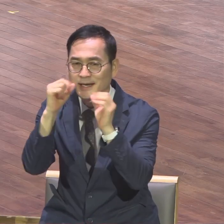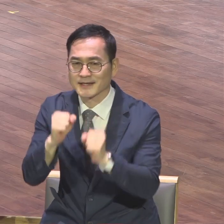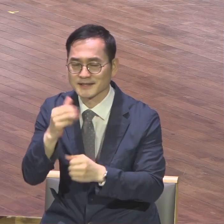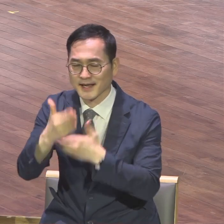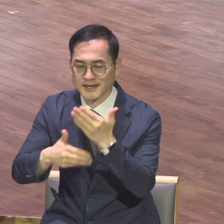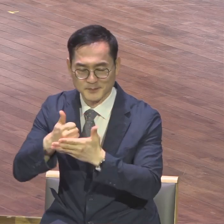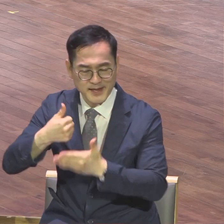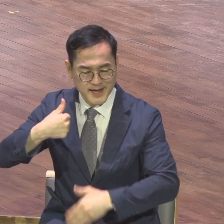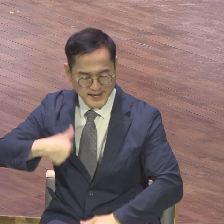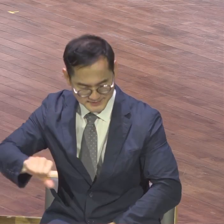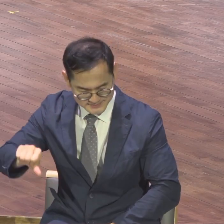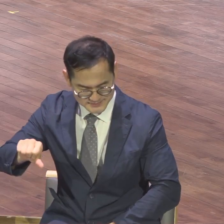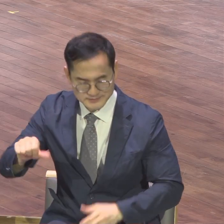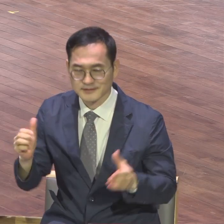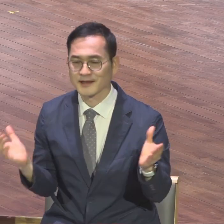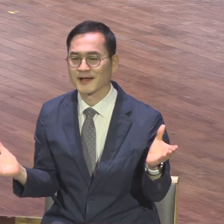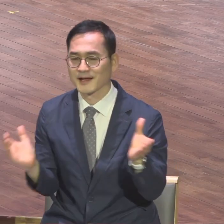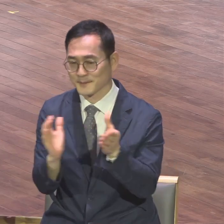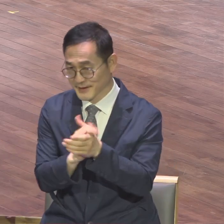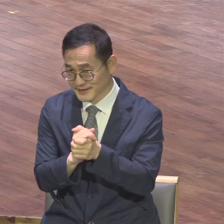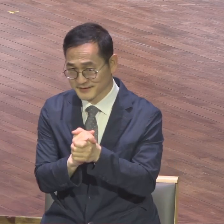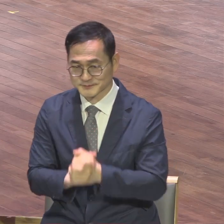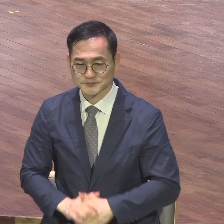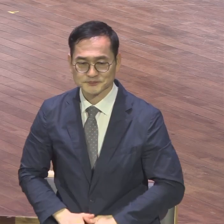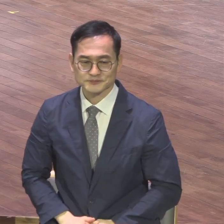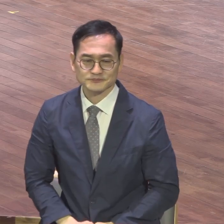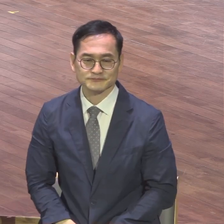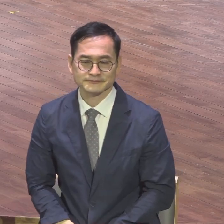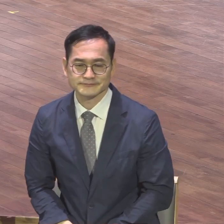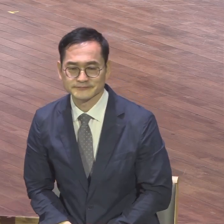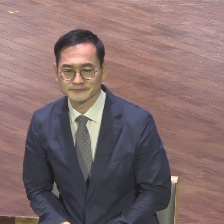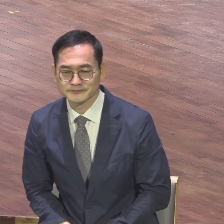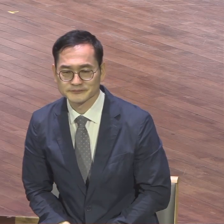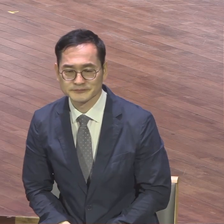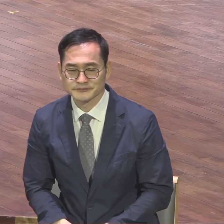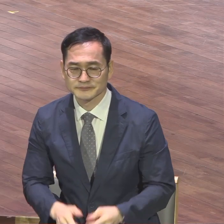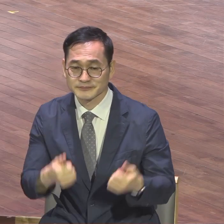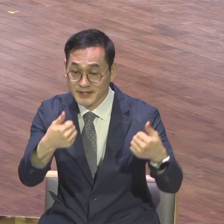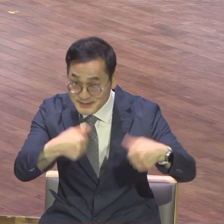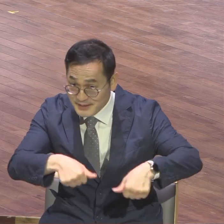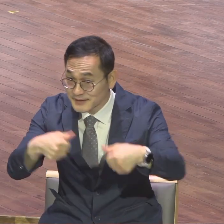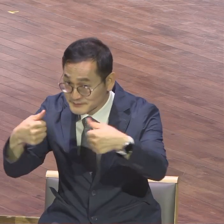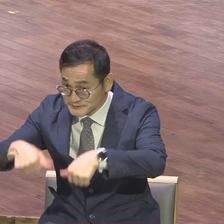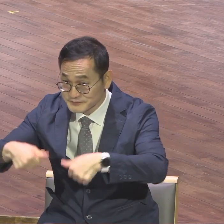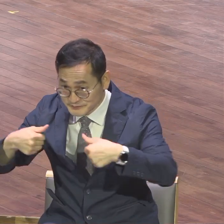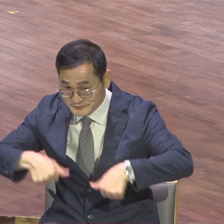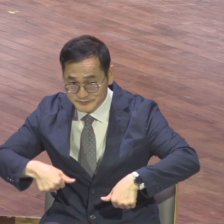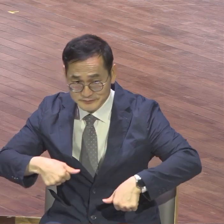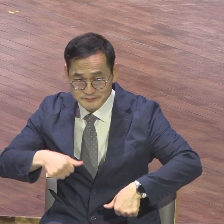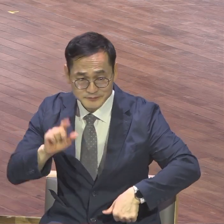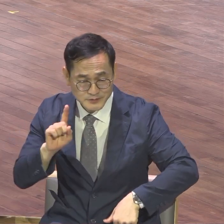아들이십니다. 아멘. 모두 다 우리 서로 인사합시다.